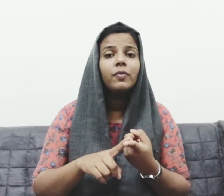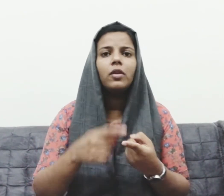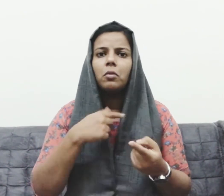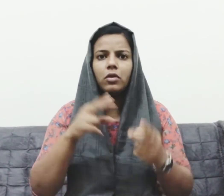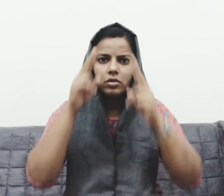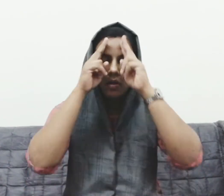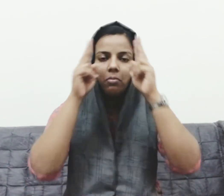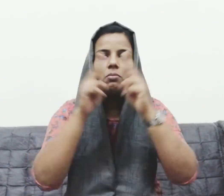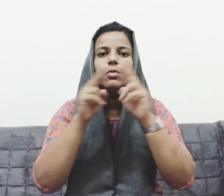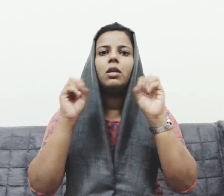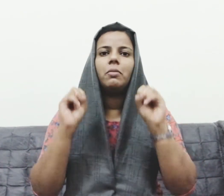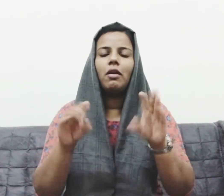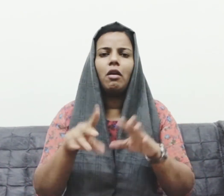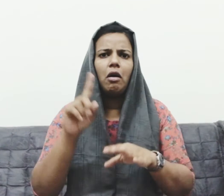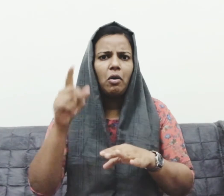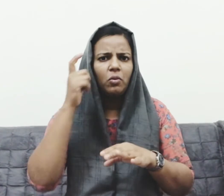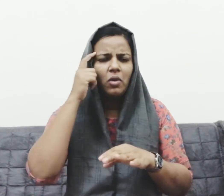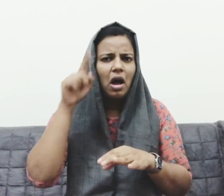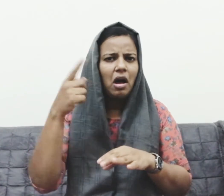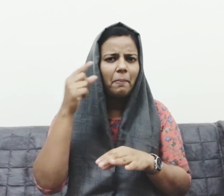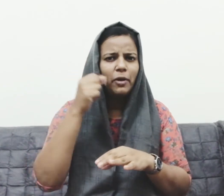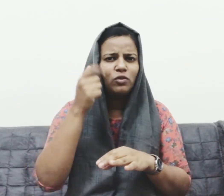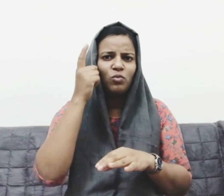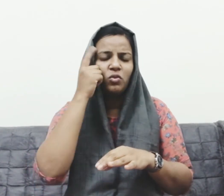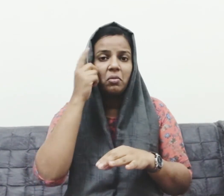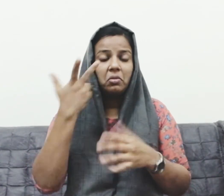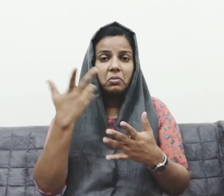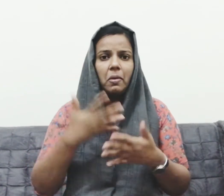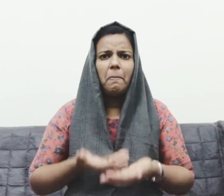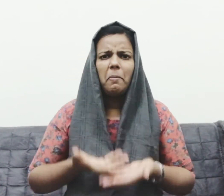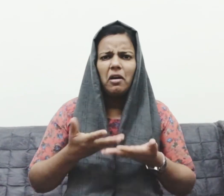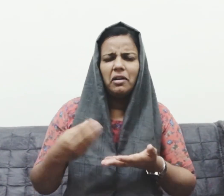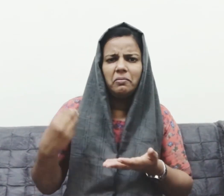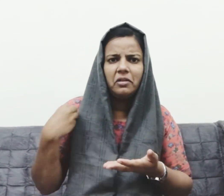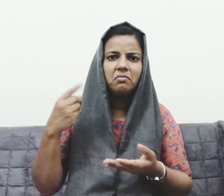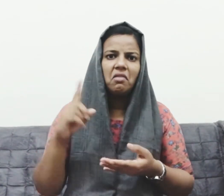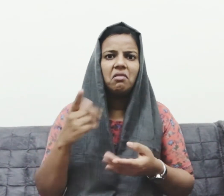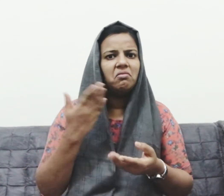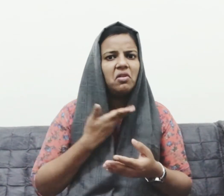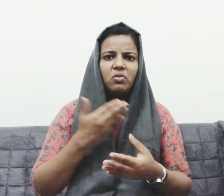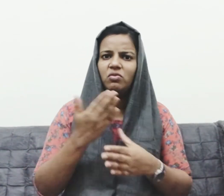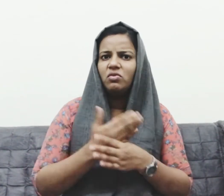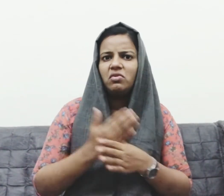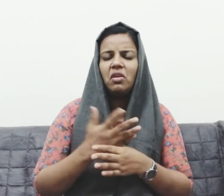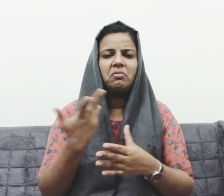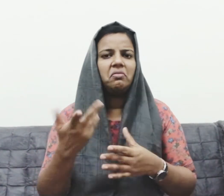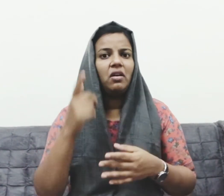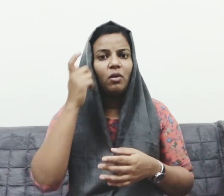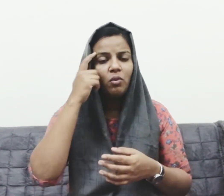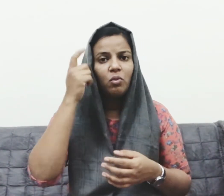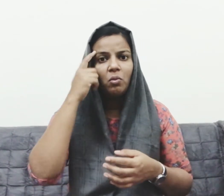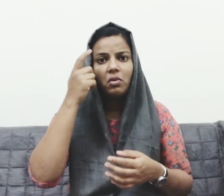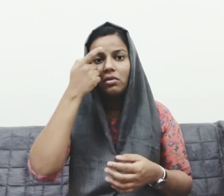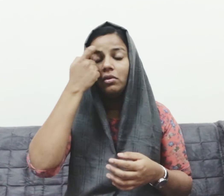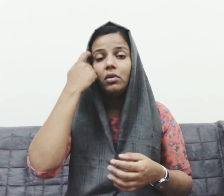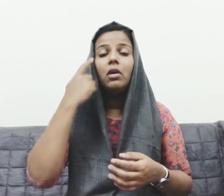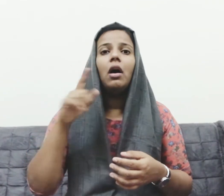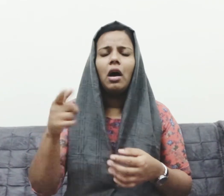നമുക്കവരോട് സമാധാനമില്ല. ഇവ അവരെ ഓർക്കുമ്പോൾ നമ്മുടെ മനസ്സിനകത്തൊരു ഭാരമാണ്. അവരെ ഓർക്കുമ്പോൾ, എന്നാലും അവരെന്നോട് അങ്ങനെ ചെയ്തല്ലോ, അവരെ ഓർക്കുമ്പോൾ, അല്ലെ ആ വ്യക്തിയെ കാണുമ്പോൾ, അല്ലെ